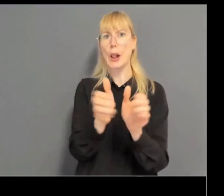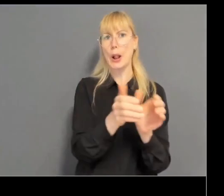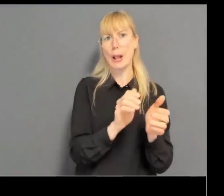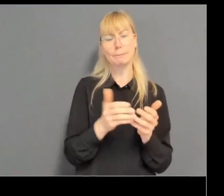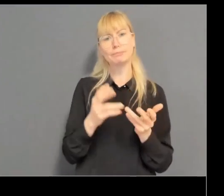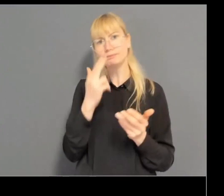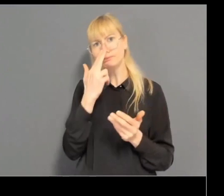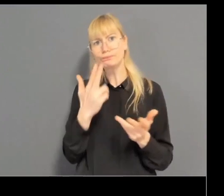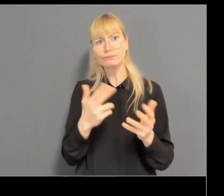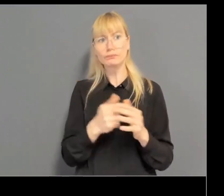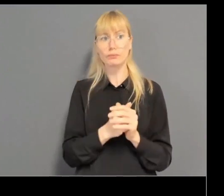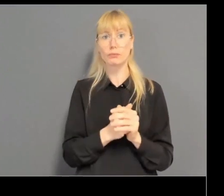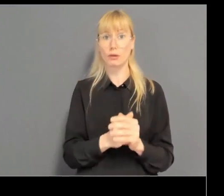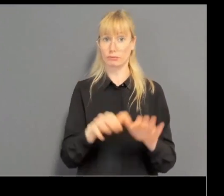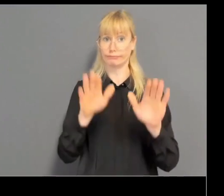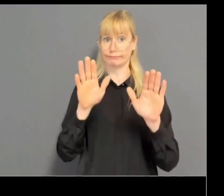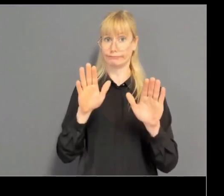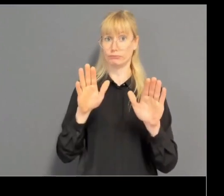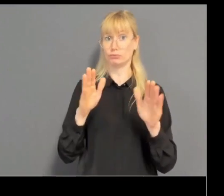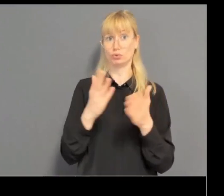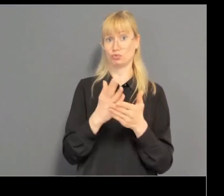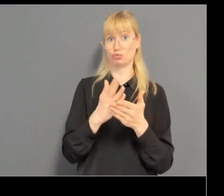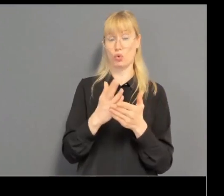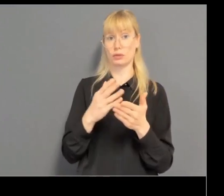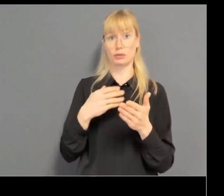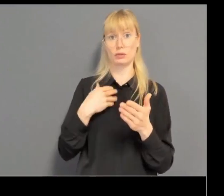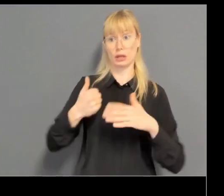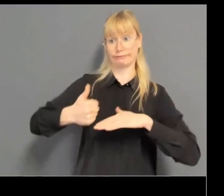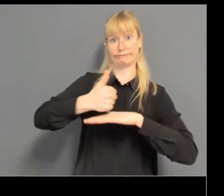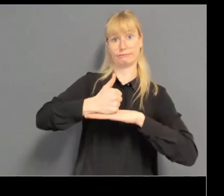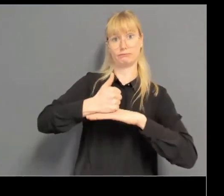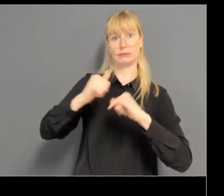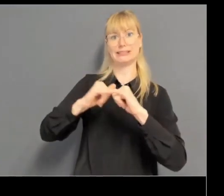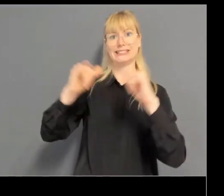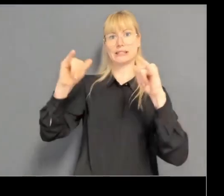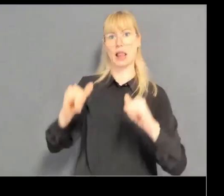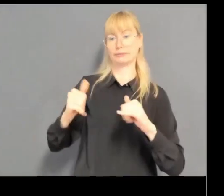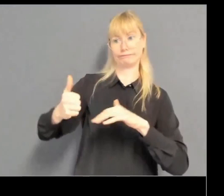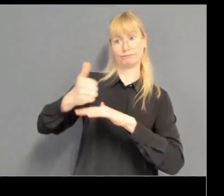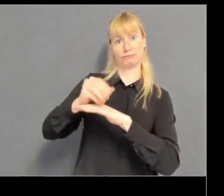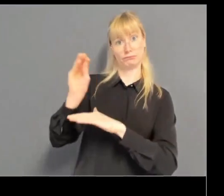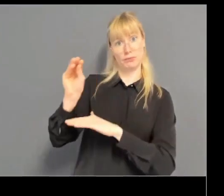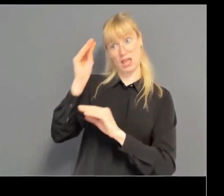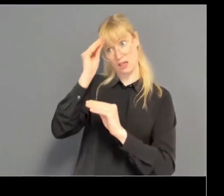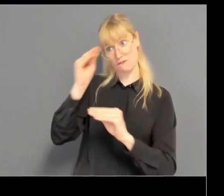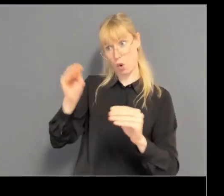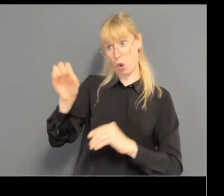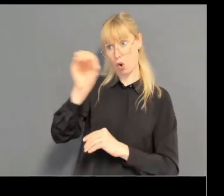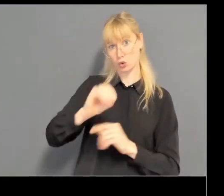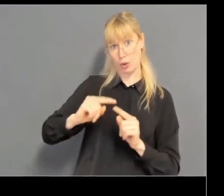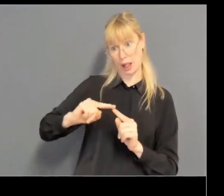sich Oktoberfestwirte und Schausteller darauf vorbereiten, dass es möglicherweise ein Oktoberfest geben wird?